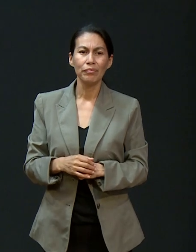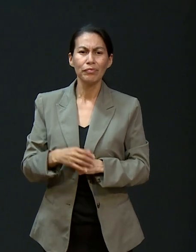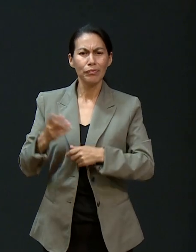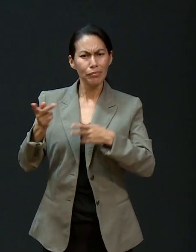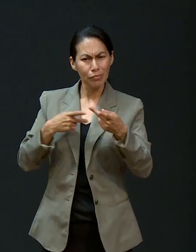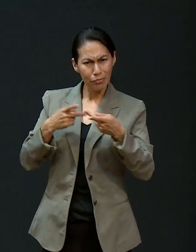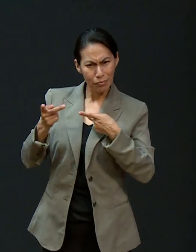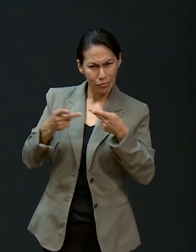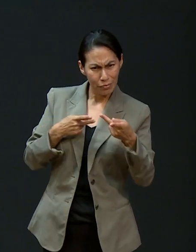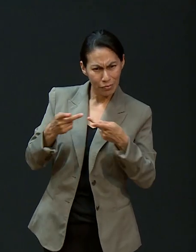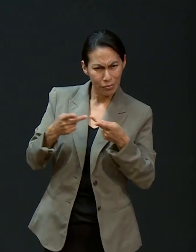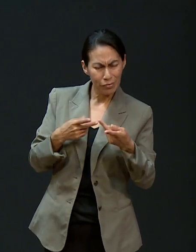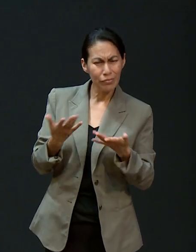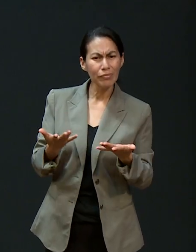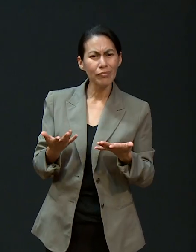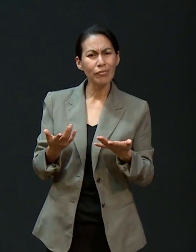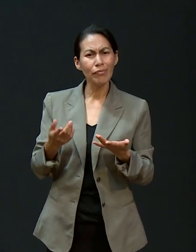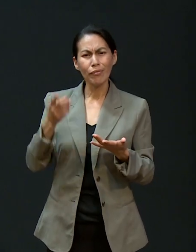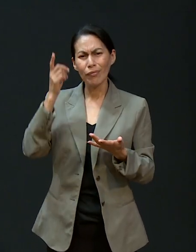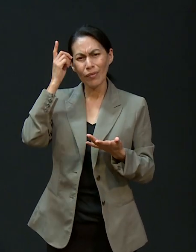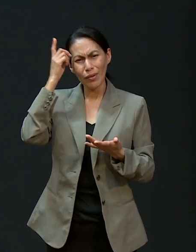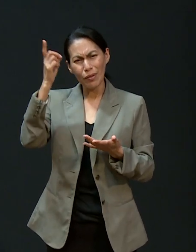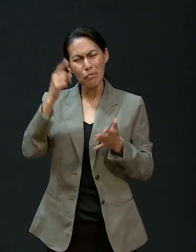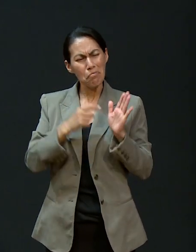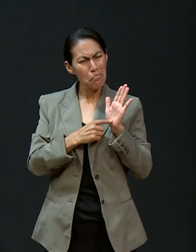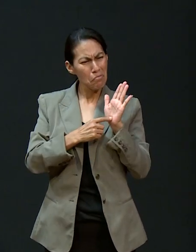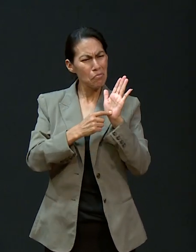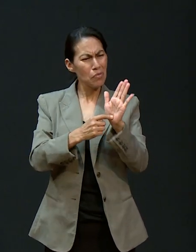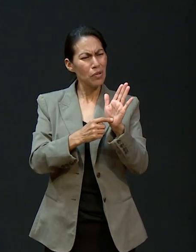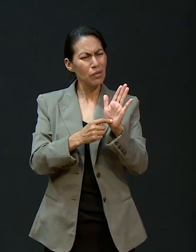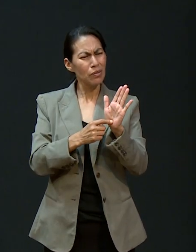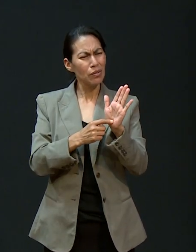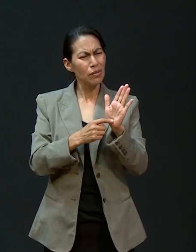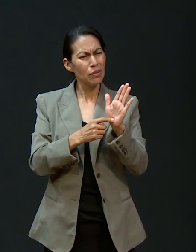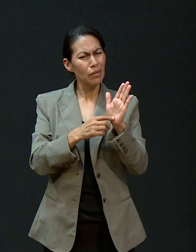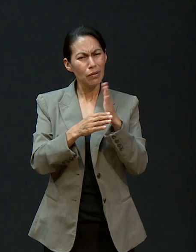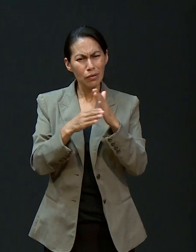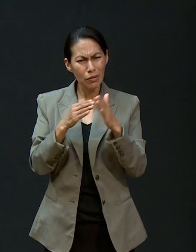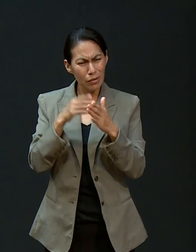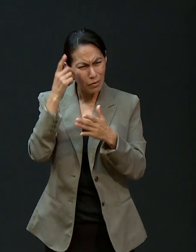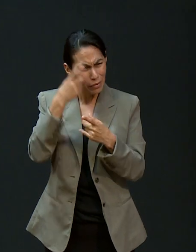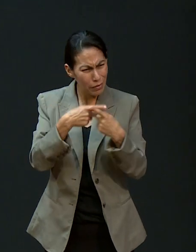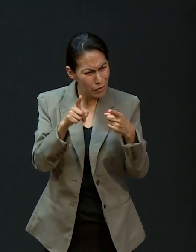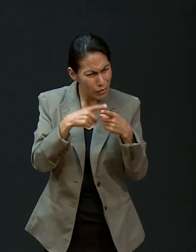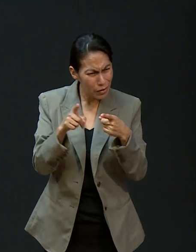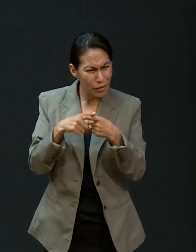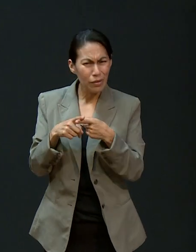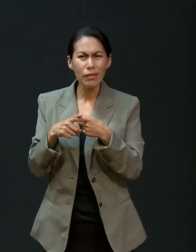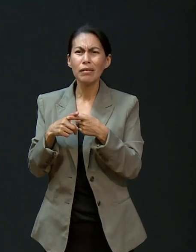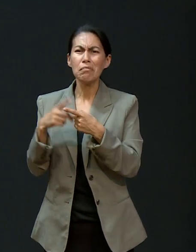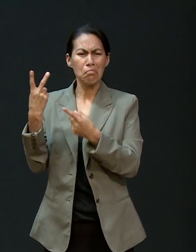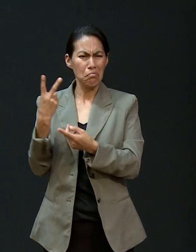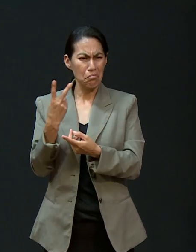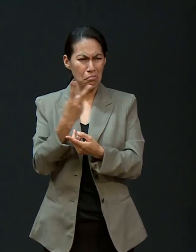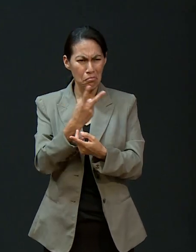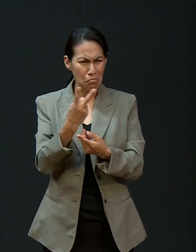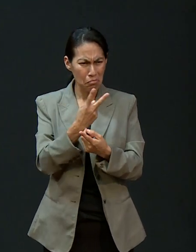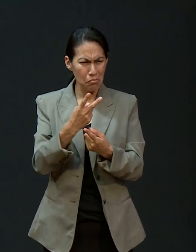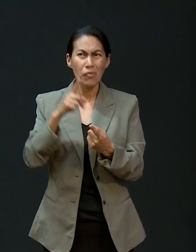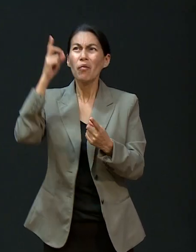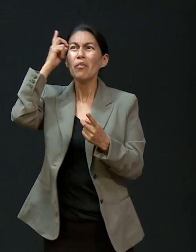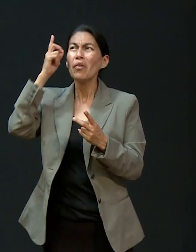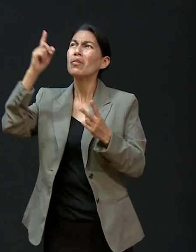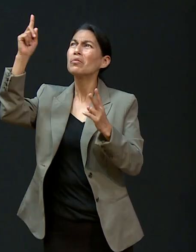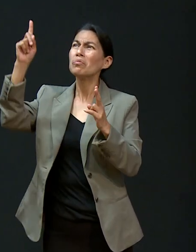para prepararse, también tiene muchas cosas que Dios le está mostrando. De que yo estoy acá